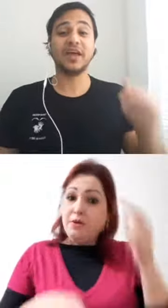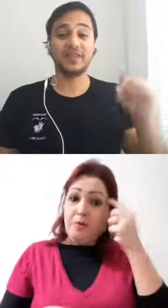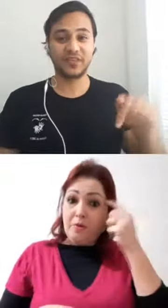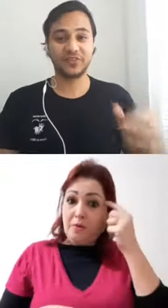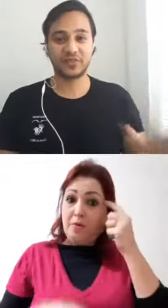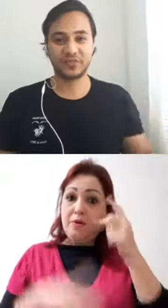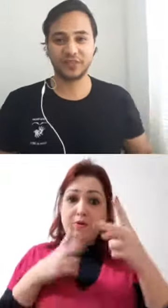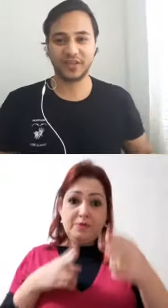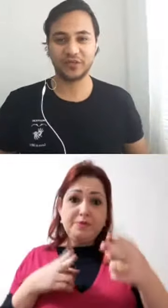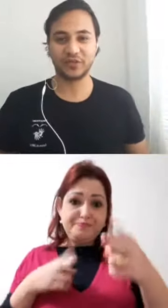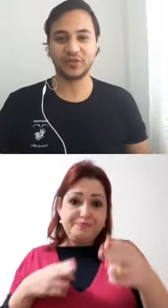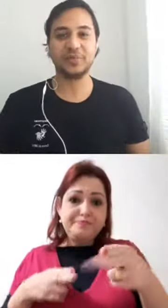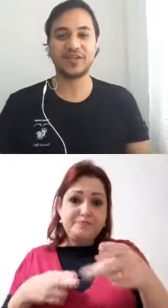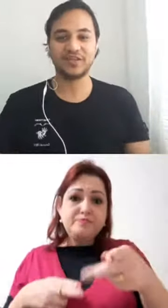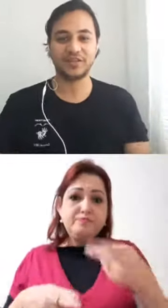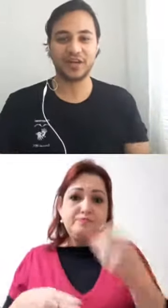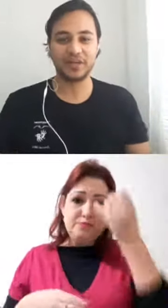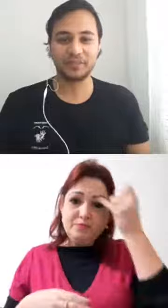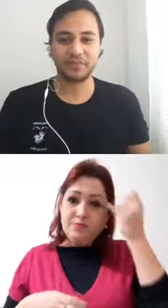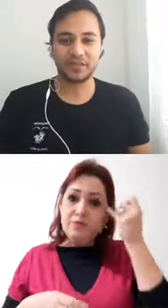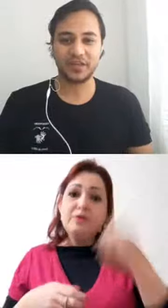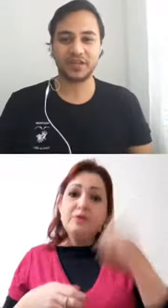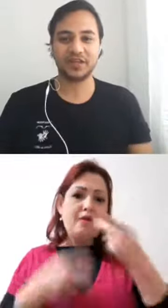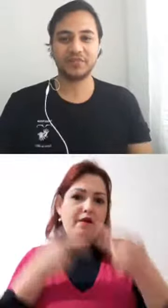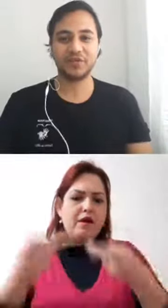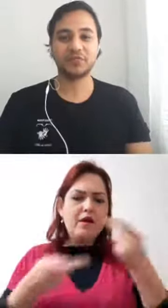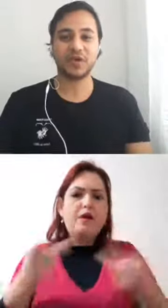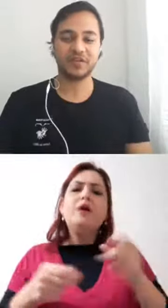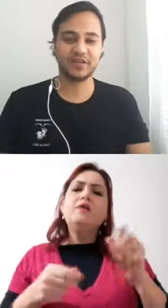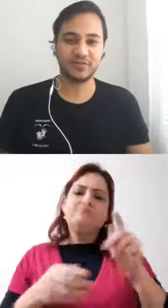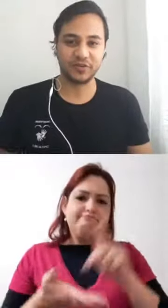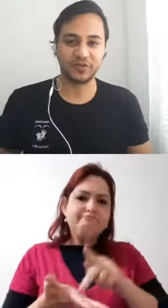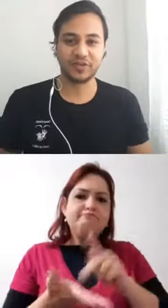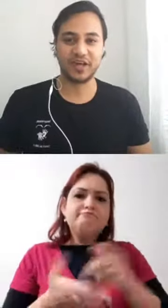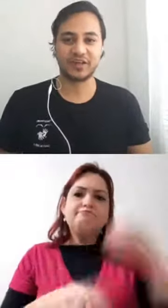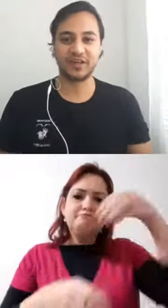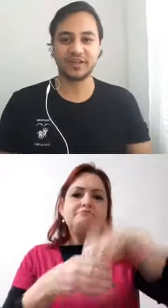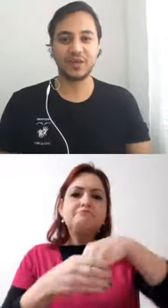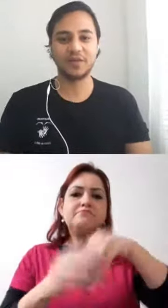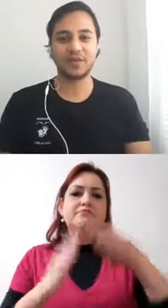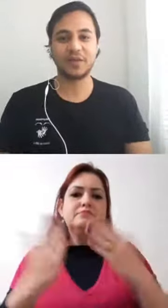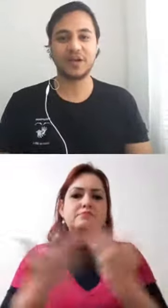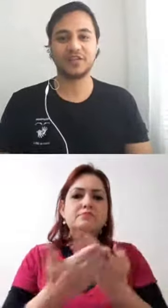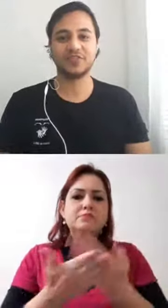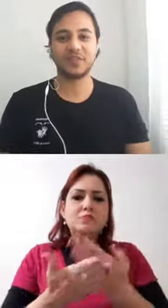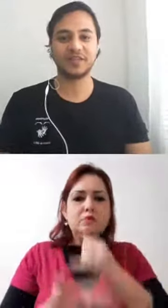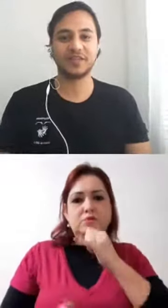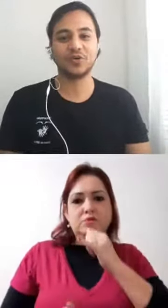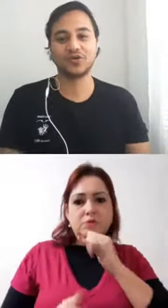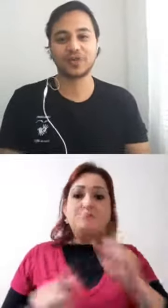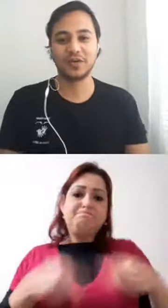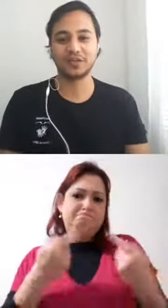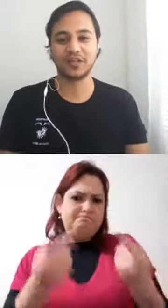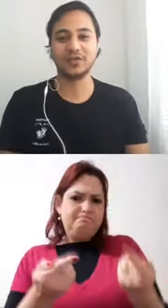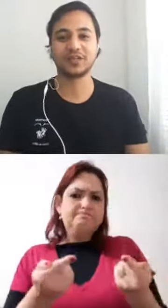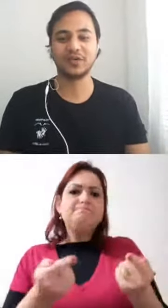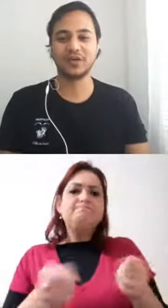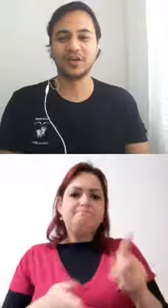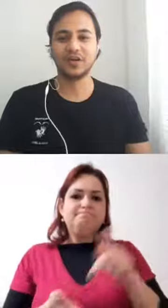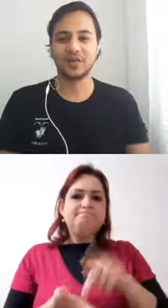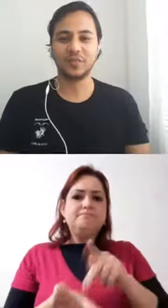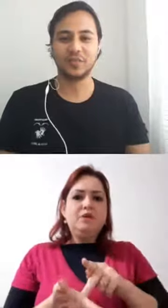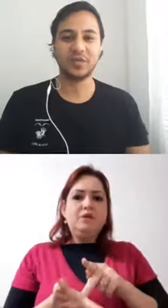que é dentro mesmo, né, do ambiente escolar que ficam os maiores desafios. Claro que tem intérprete que trabalha somente em outros campos, né, de